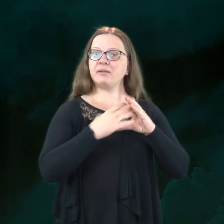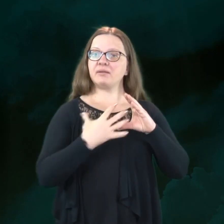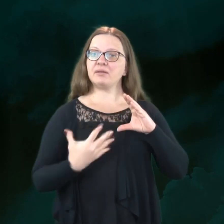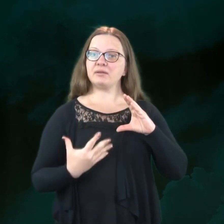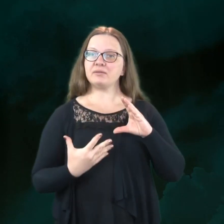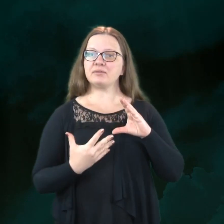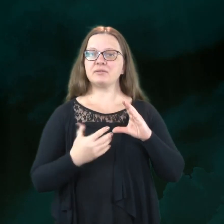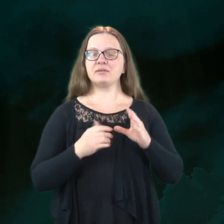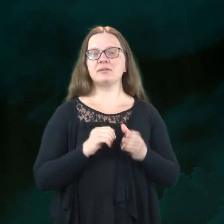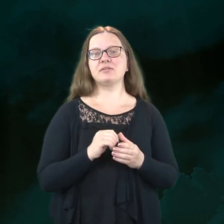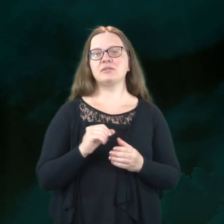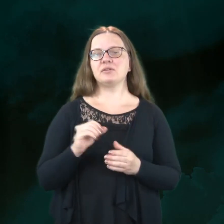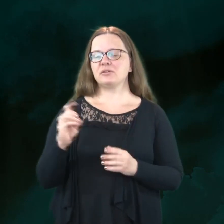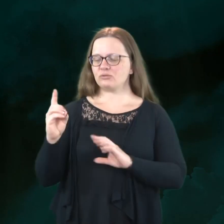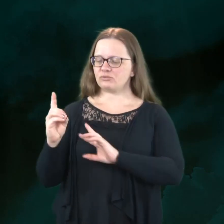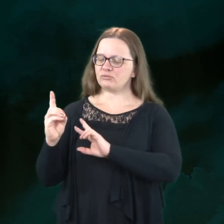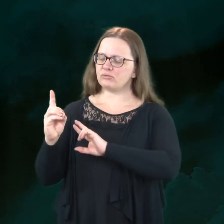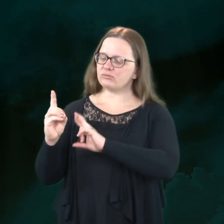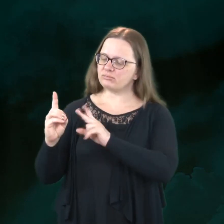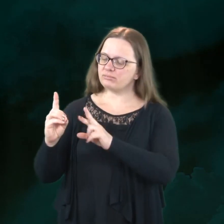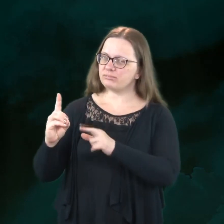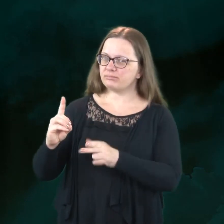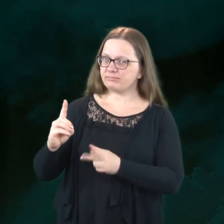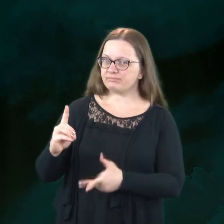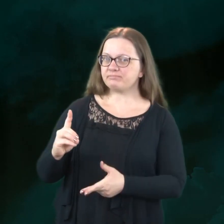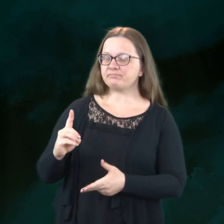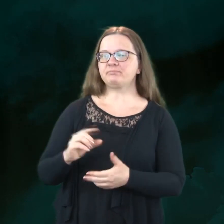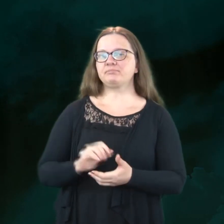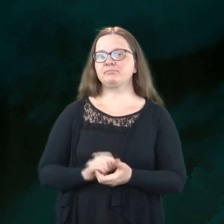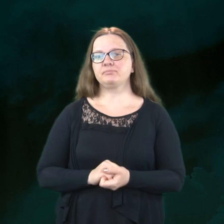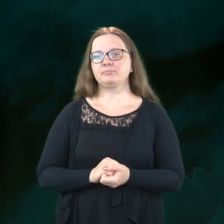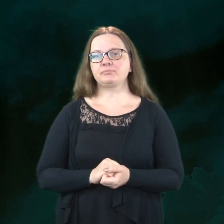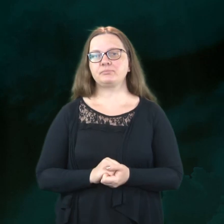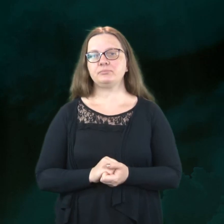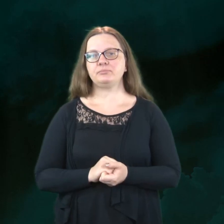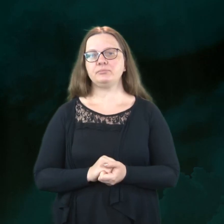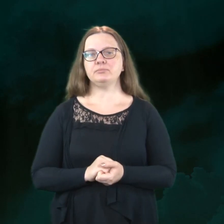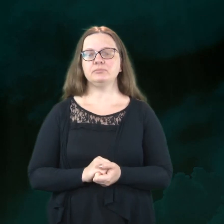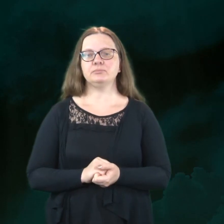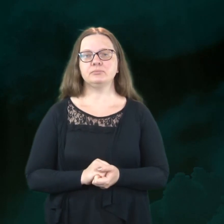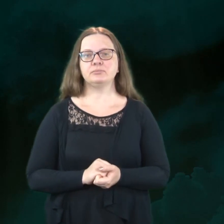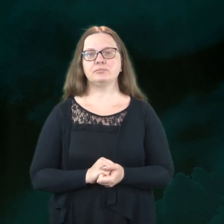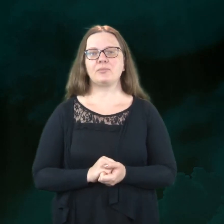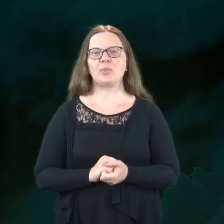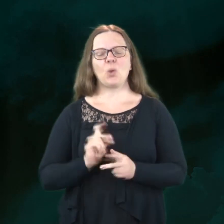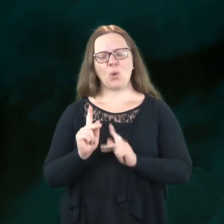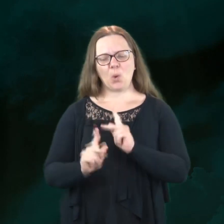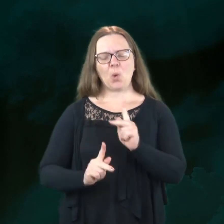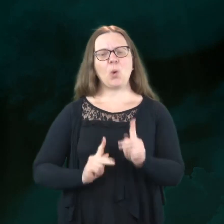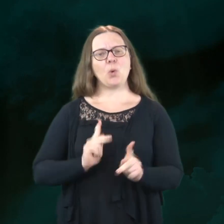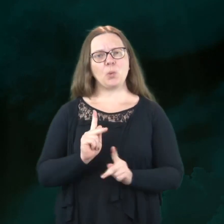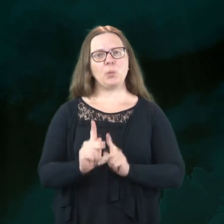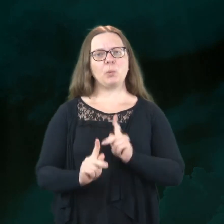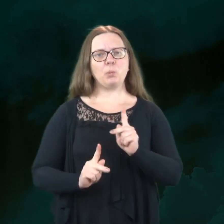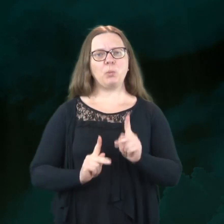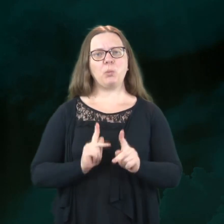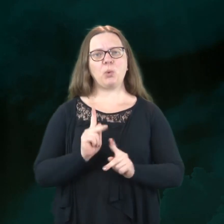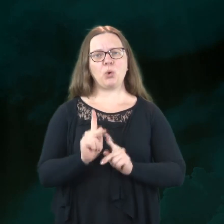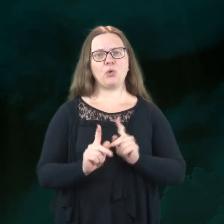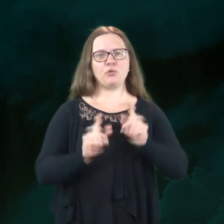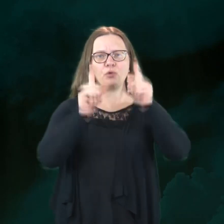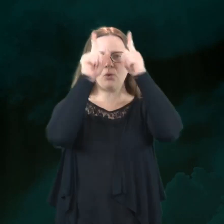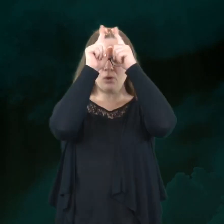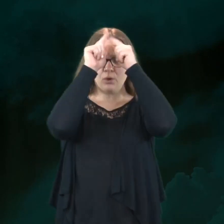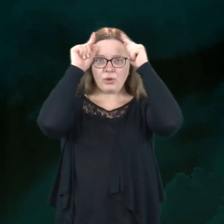semideuses, né? E isso tudo, né, fez com que o povo grego já nascesse no ambiente